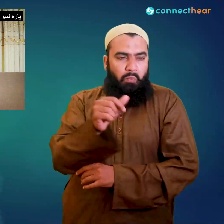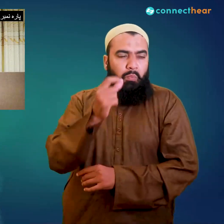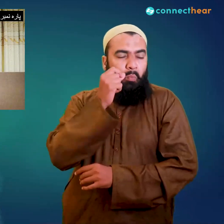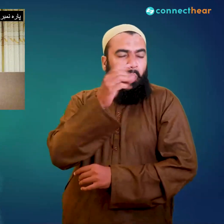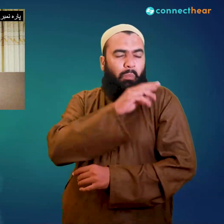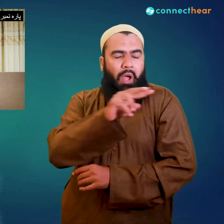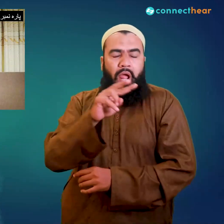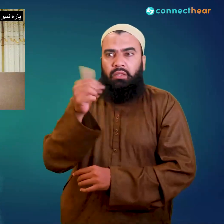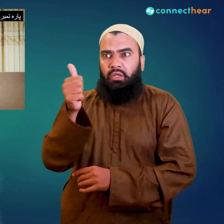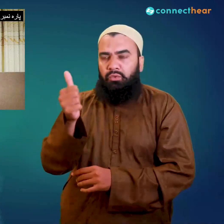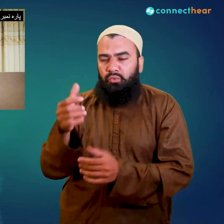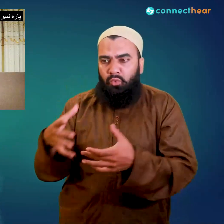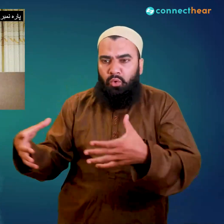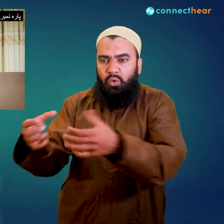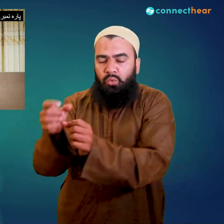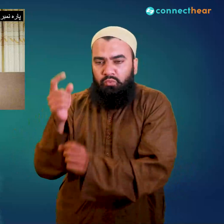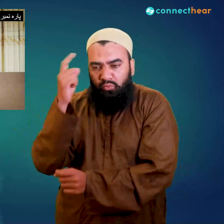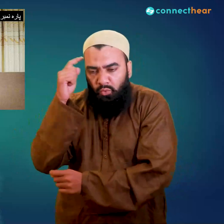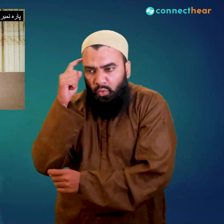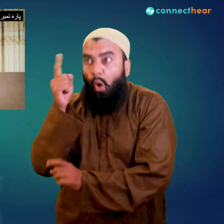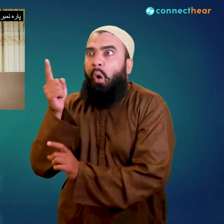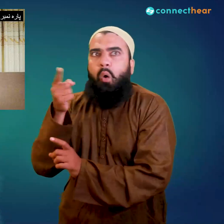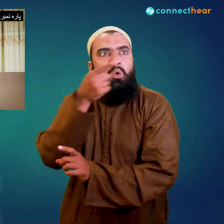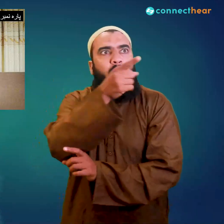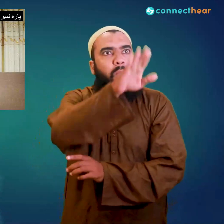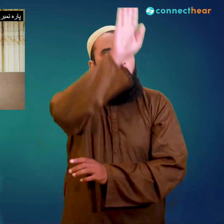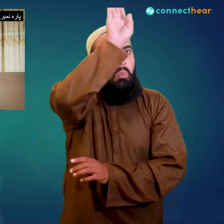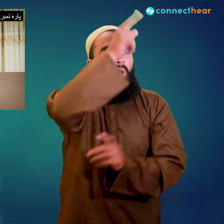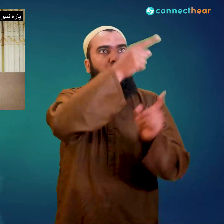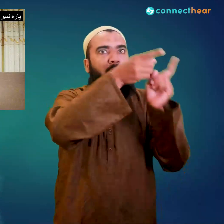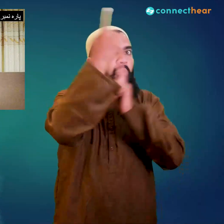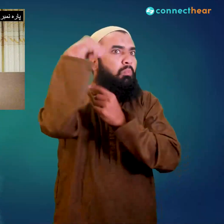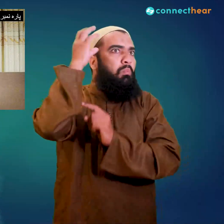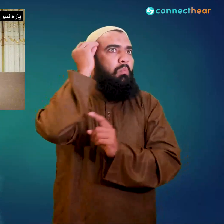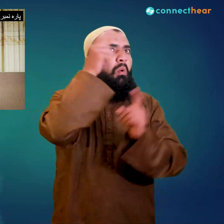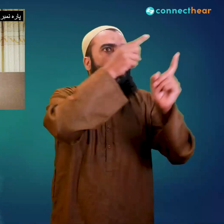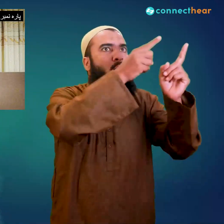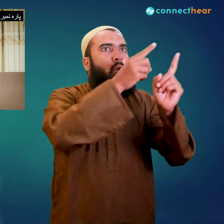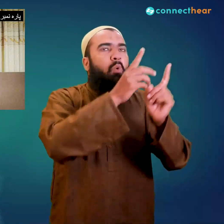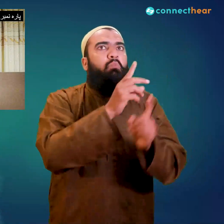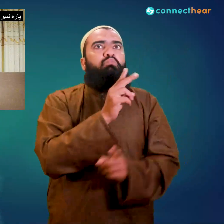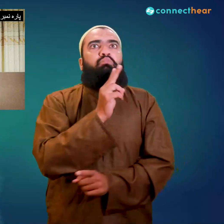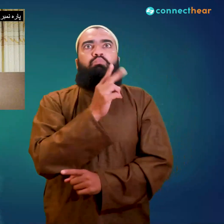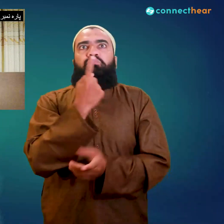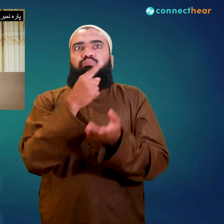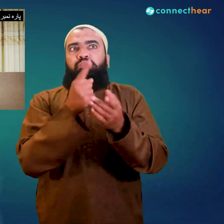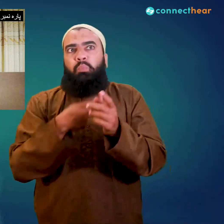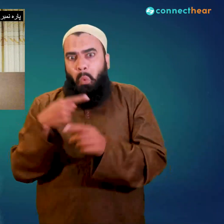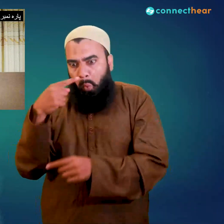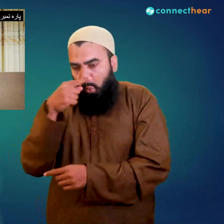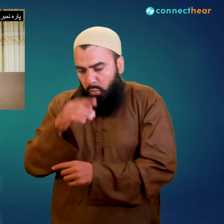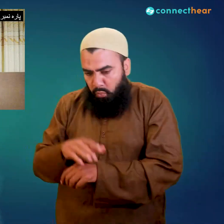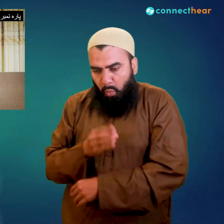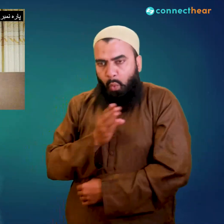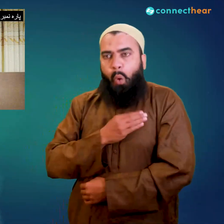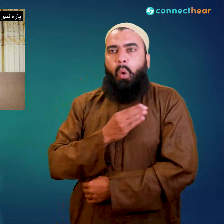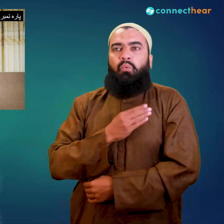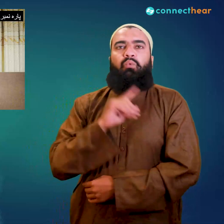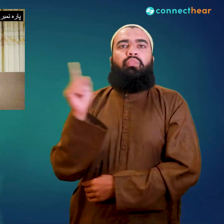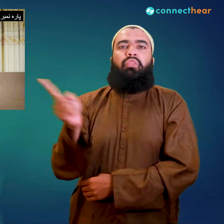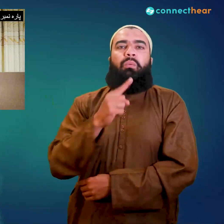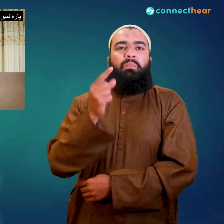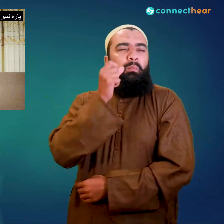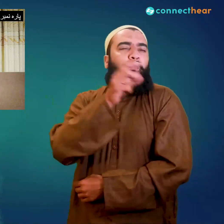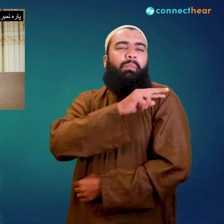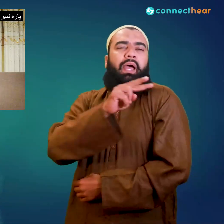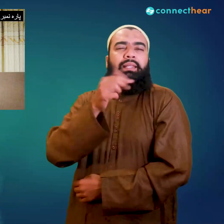طرف ان کی توجہ چلی گئی، اور ان کو وہ فوراً واقعہ یاد آ گیا جو یوسف علیہ السلام کے ساتھ پیش آیا تھا اور جو انہوں